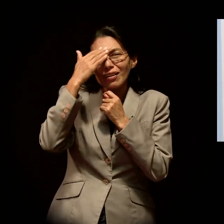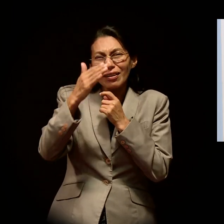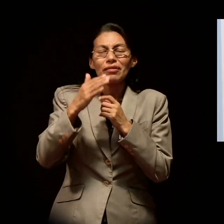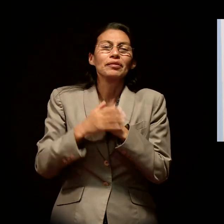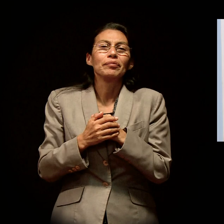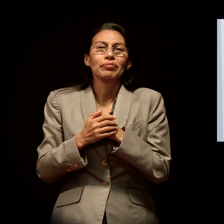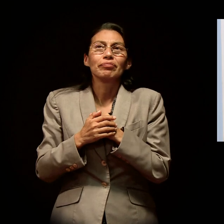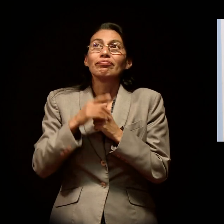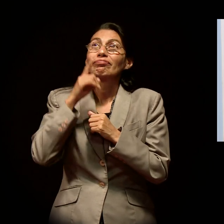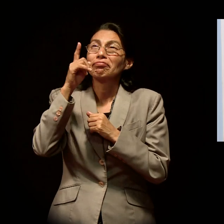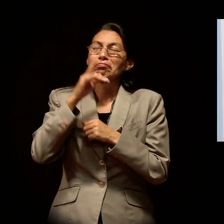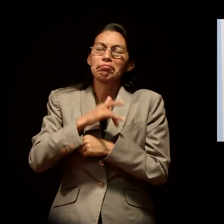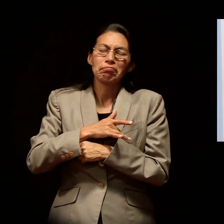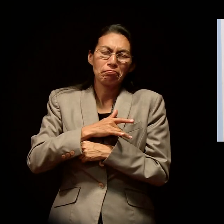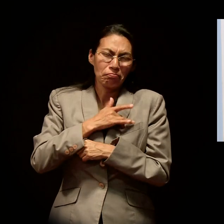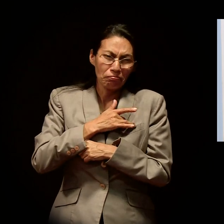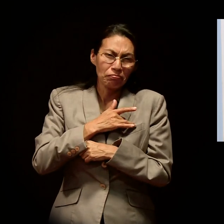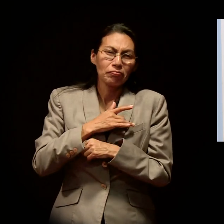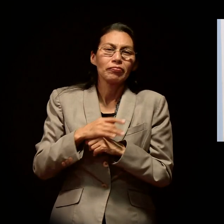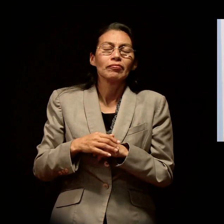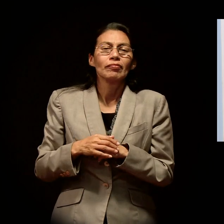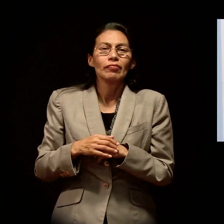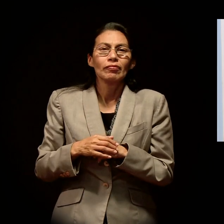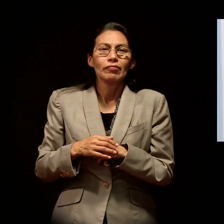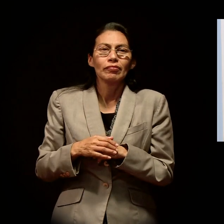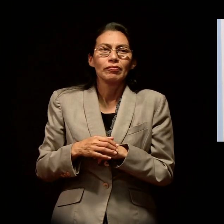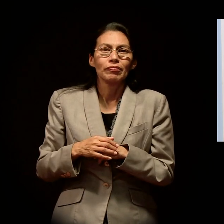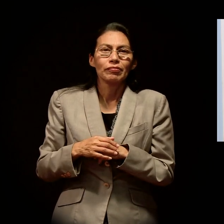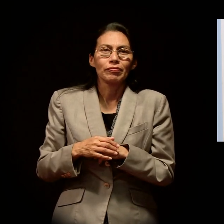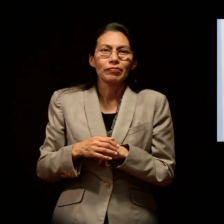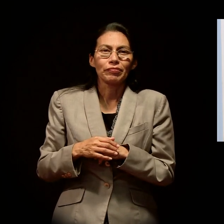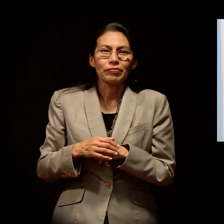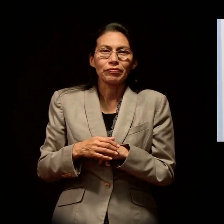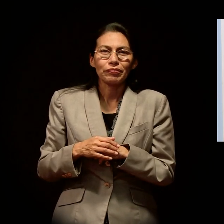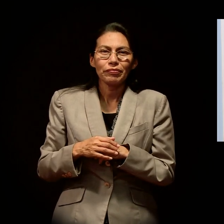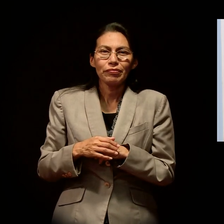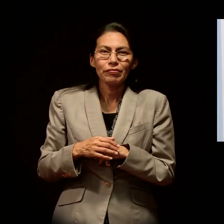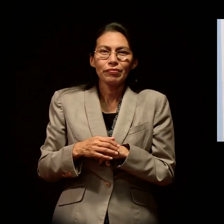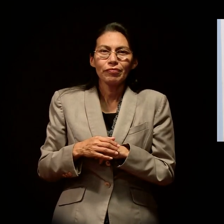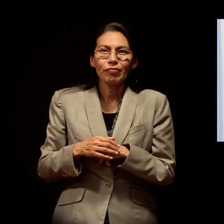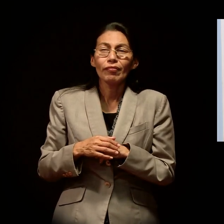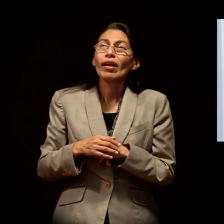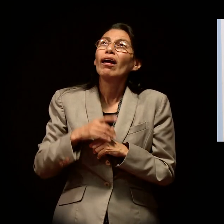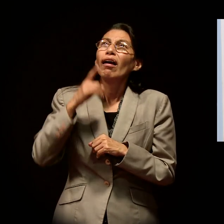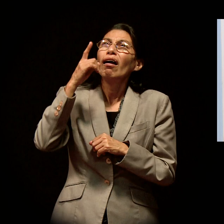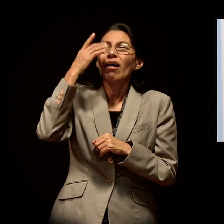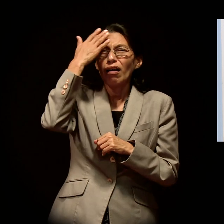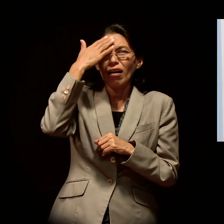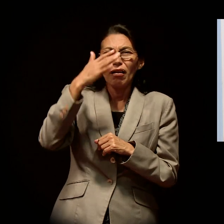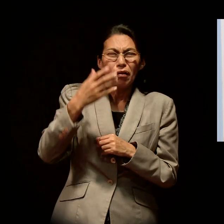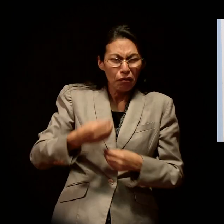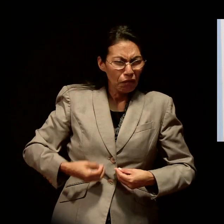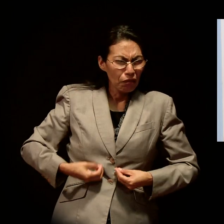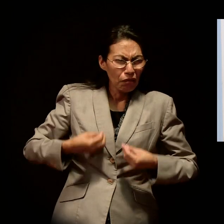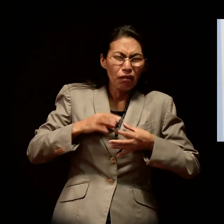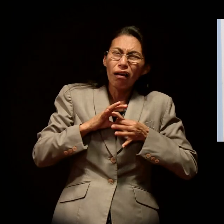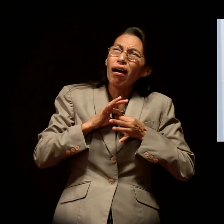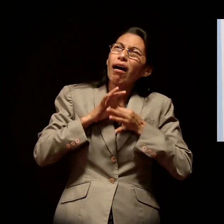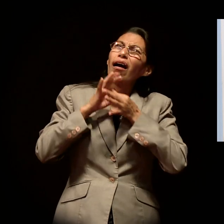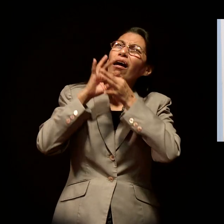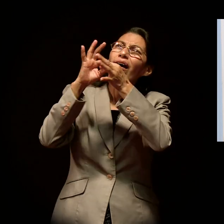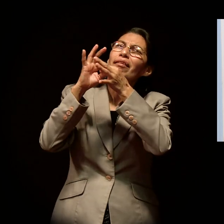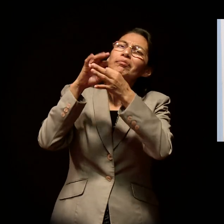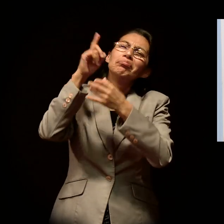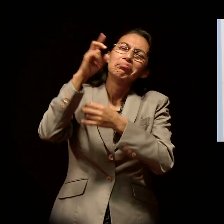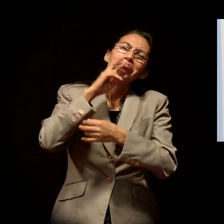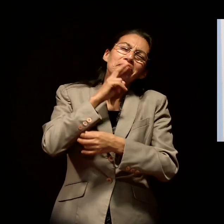sabe tus necesidades la conoce la siente siente compasión por ti y como ve que tu vida está en armonía